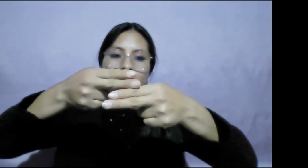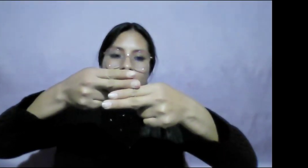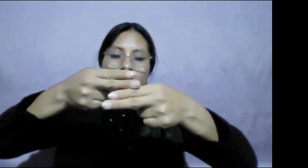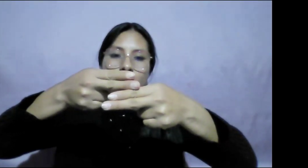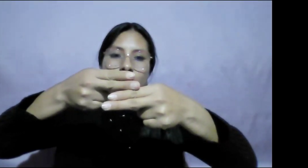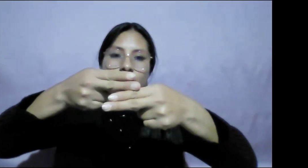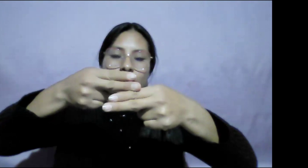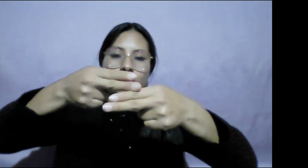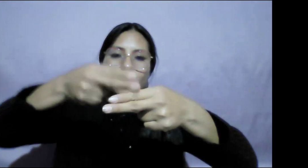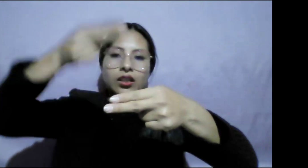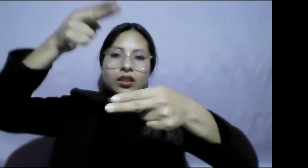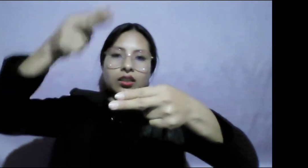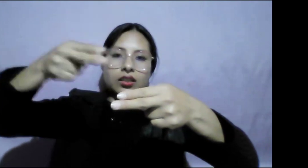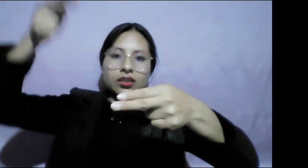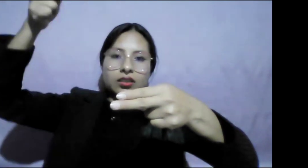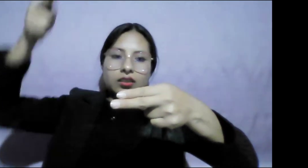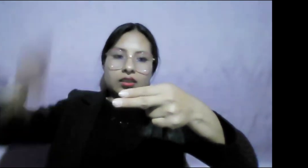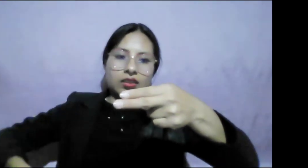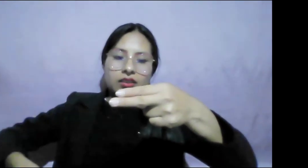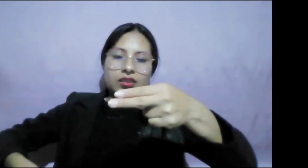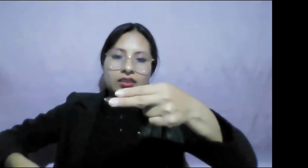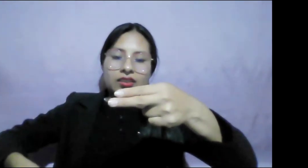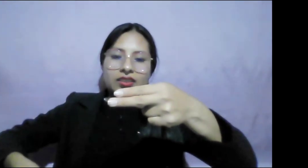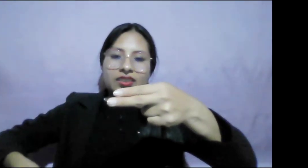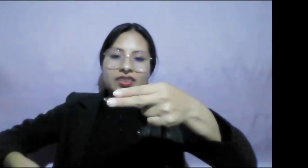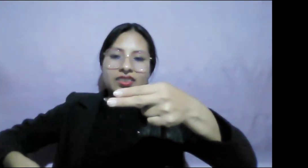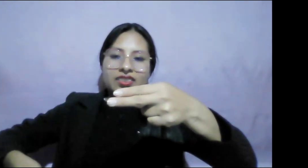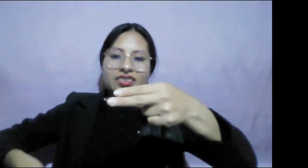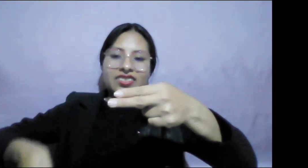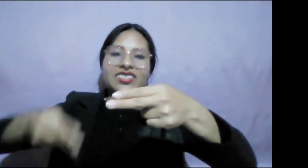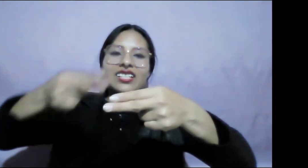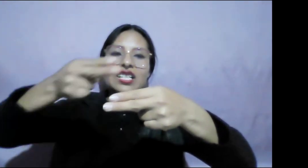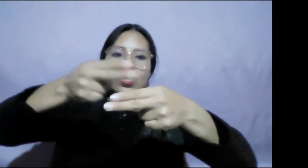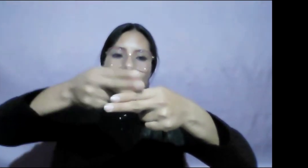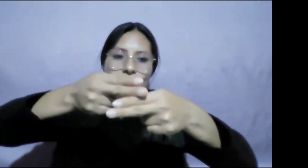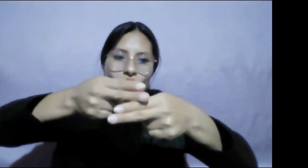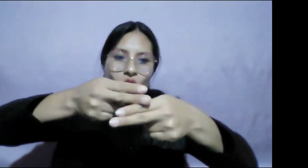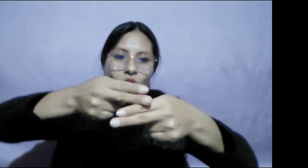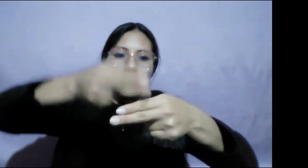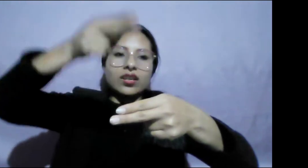no Por lo tanto para ello vamos a hacer la siguiente seña guáscara